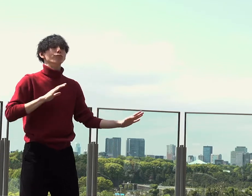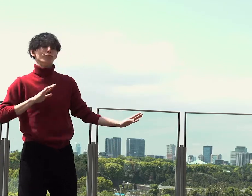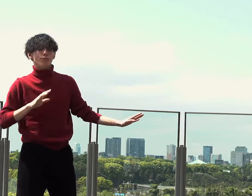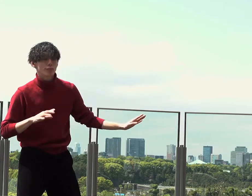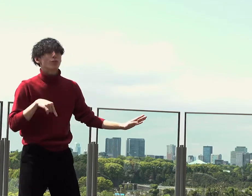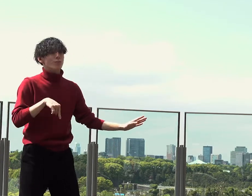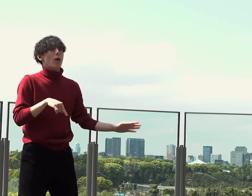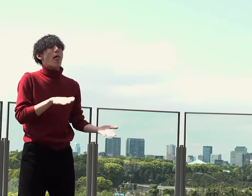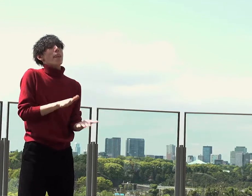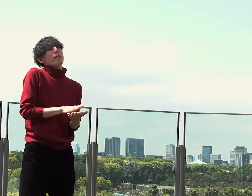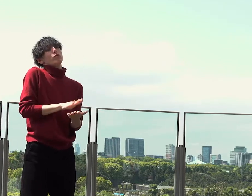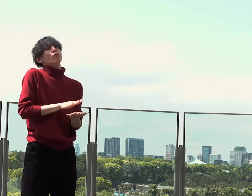ました。